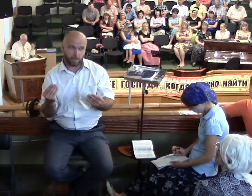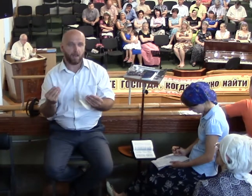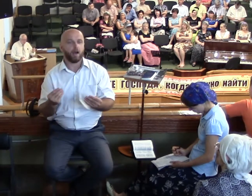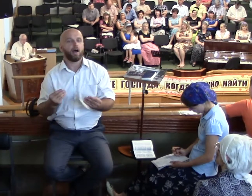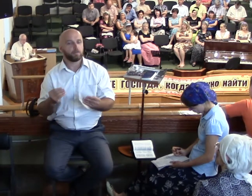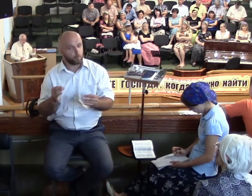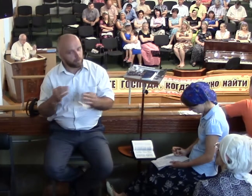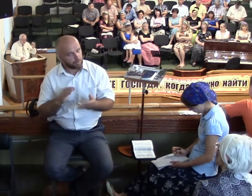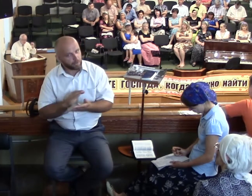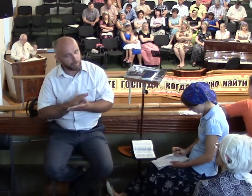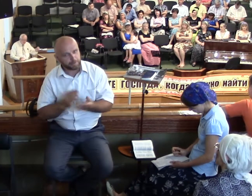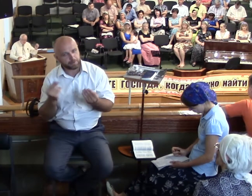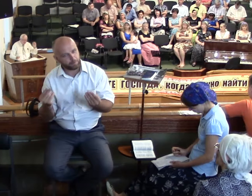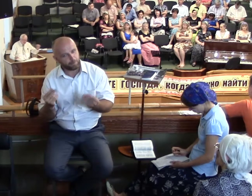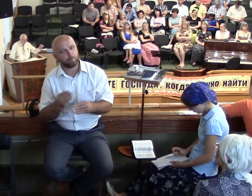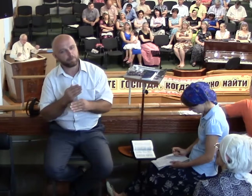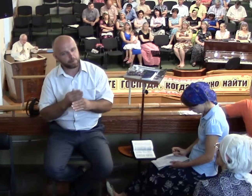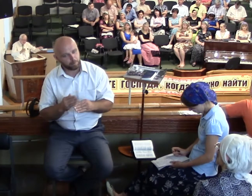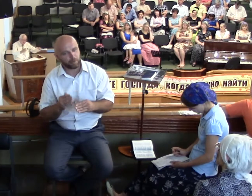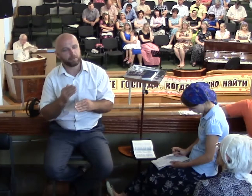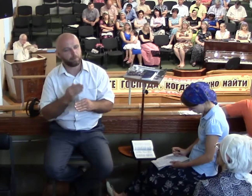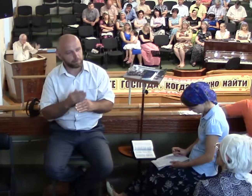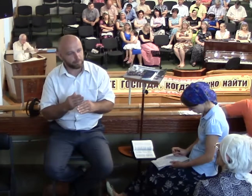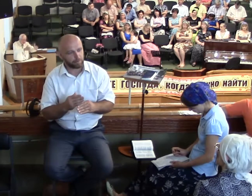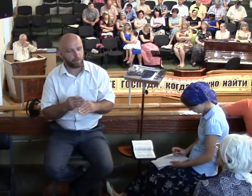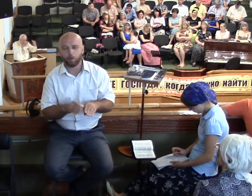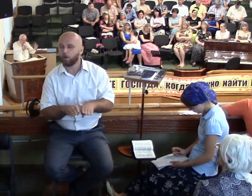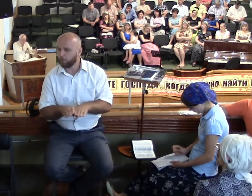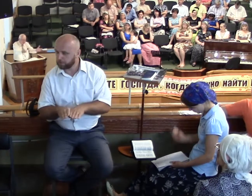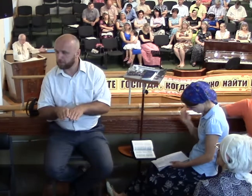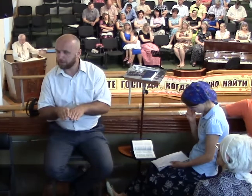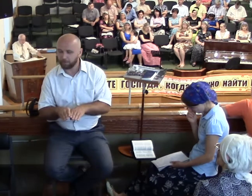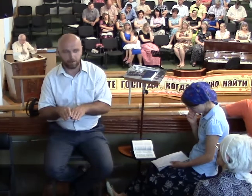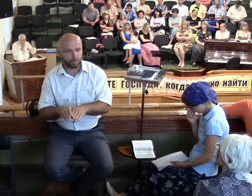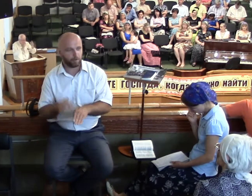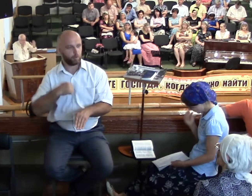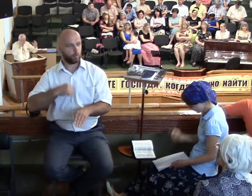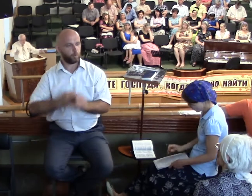по кусочку. Понемножечку откалывали, ненужные очищали, шлифовали.